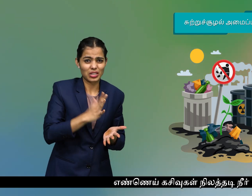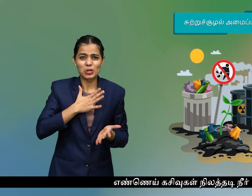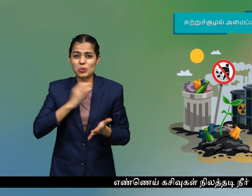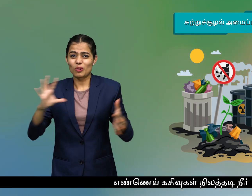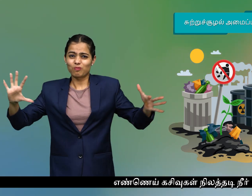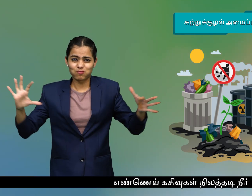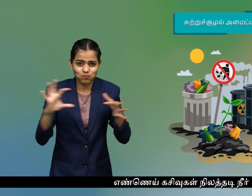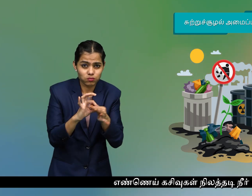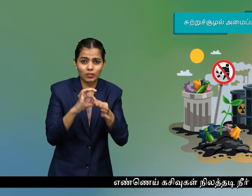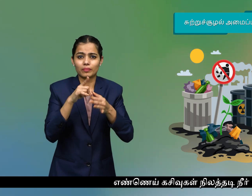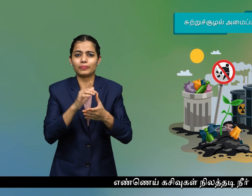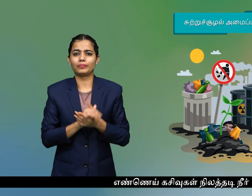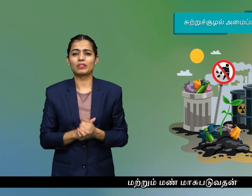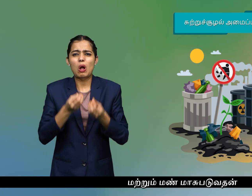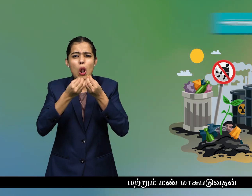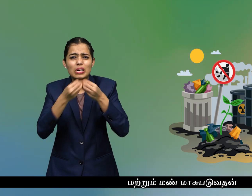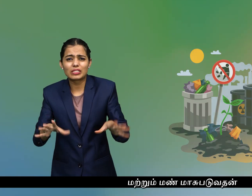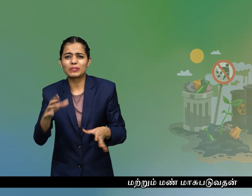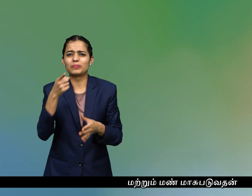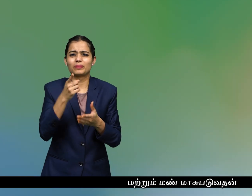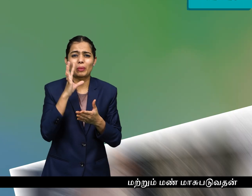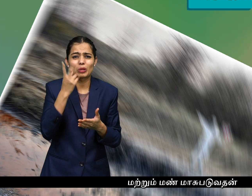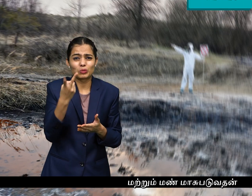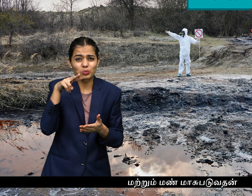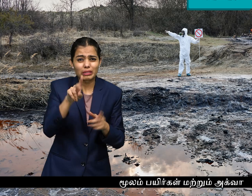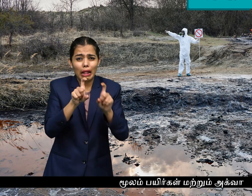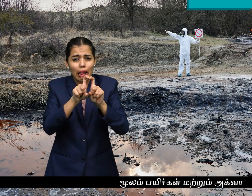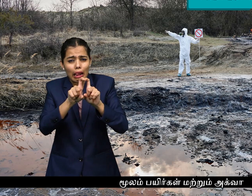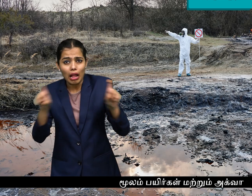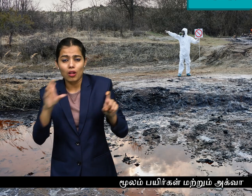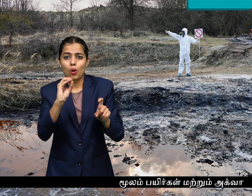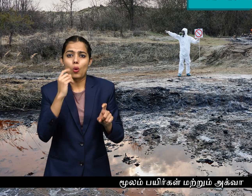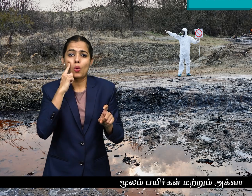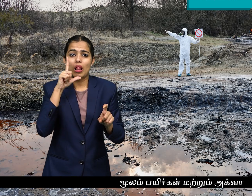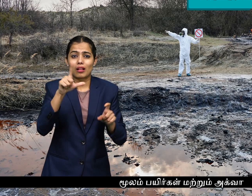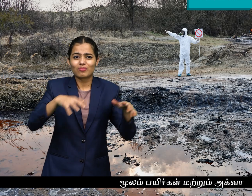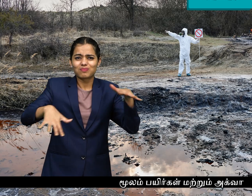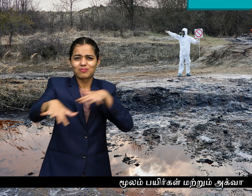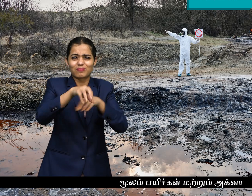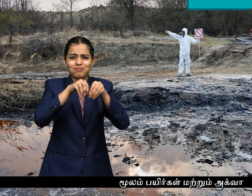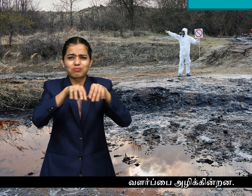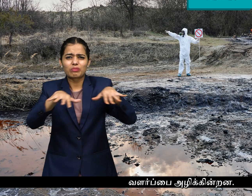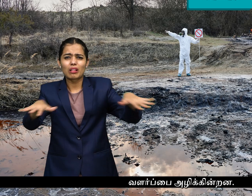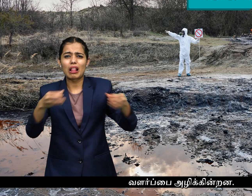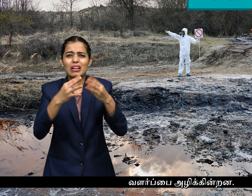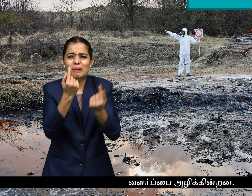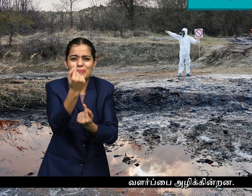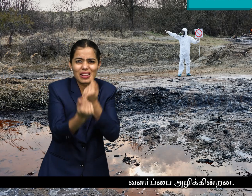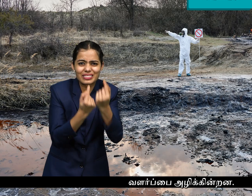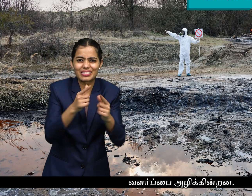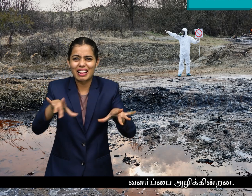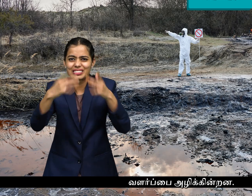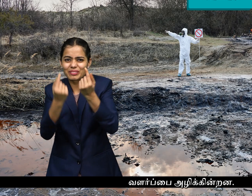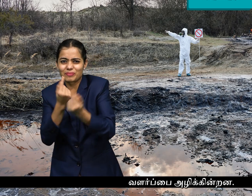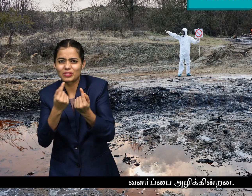எண்ணெய் கசிவுகள் நிலத்தடி நீர் மற்றும் மண் மாசுபடுவதன் மூலம் பயிர்கள் மற்றும் அக்வா வளர்ப்பை